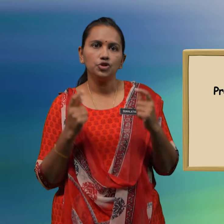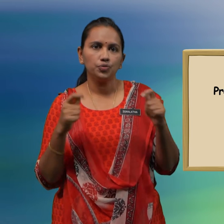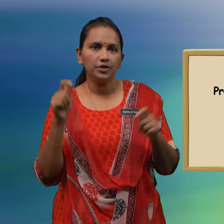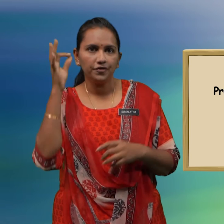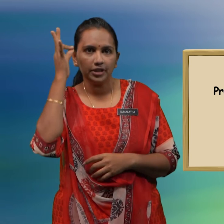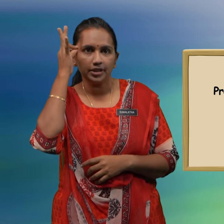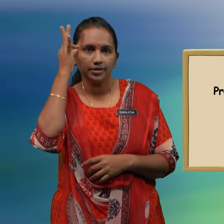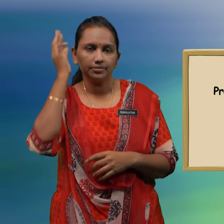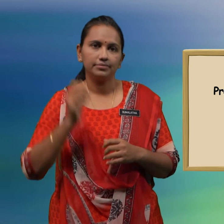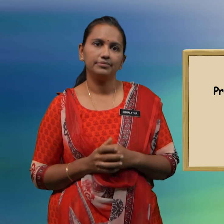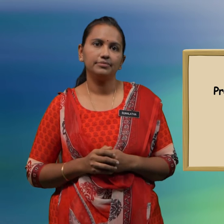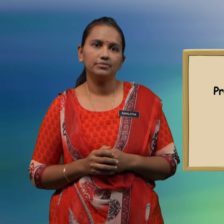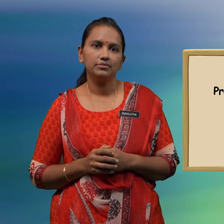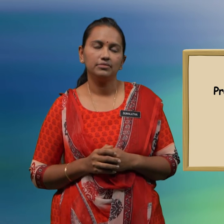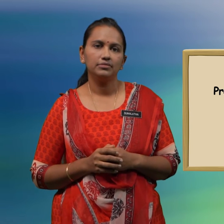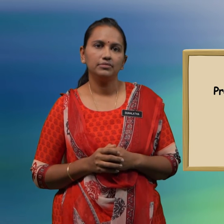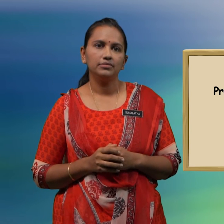Cuba fikir.